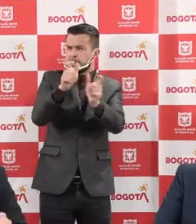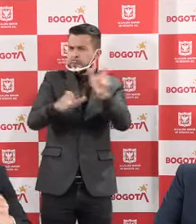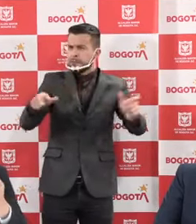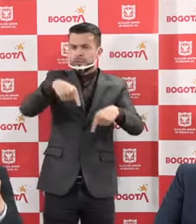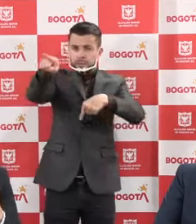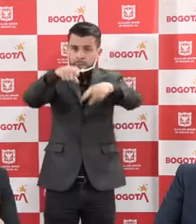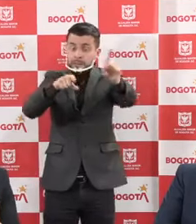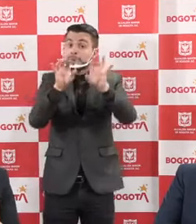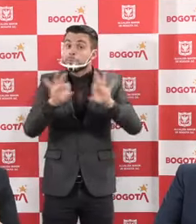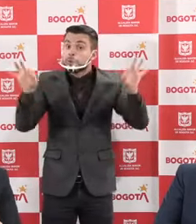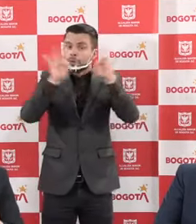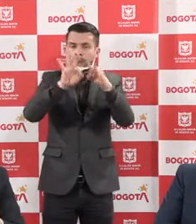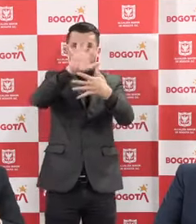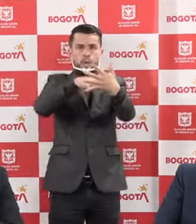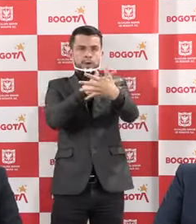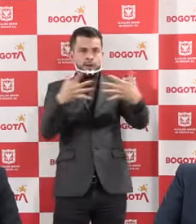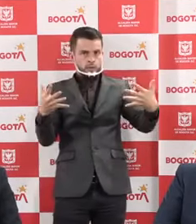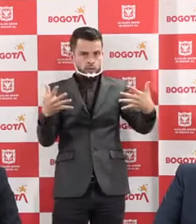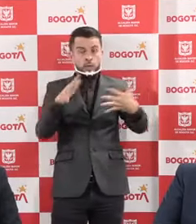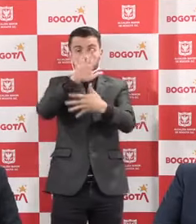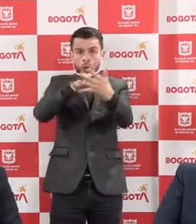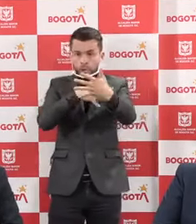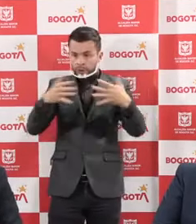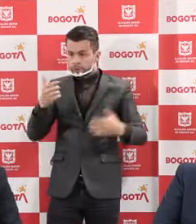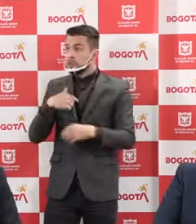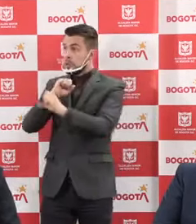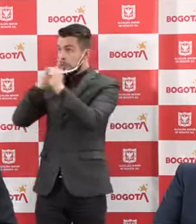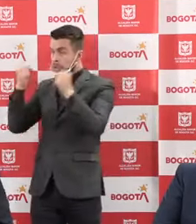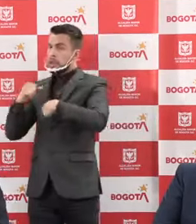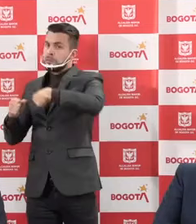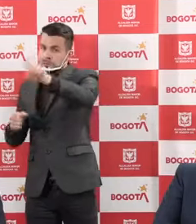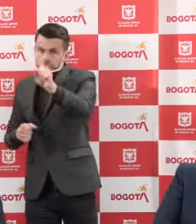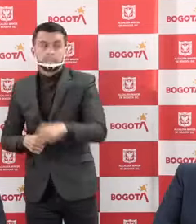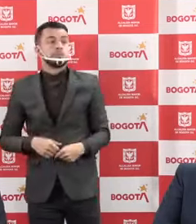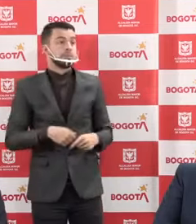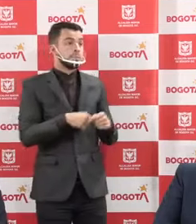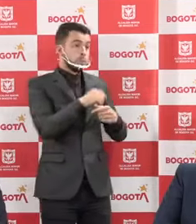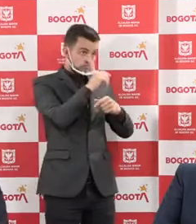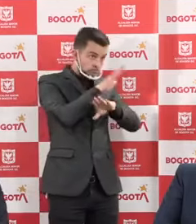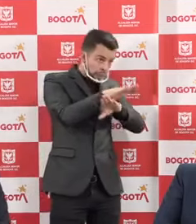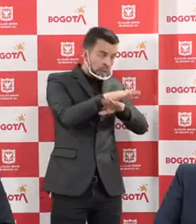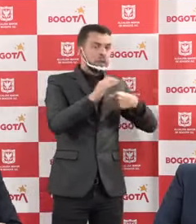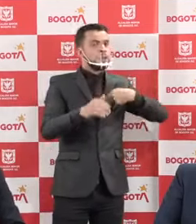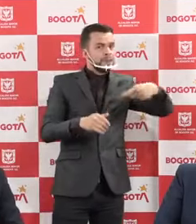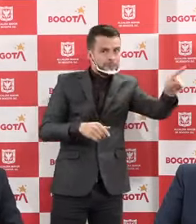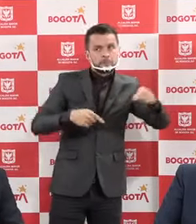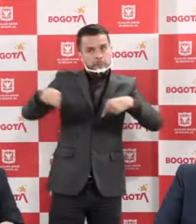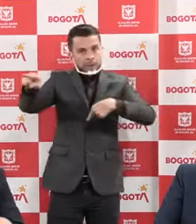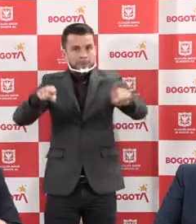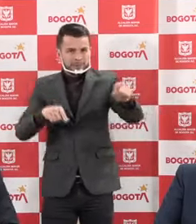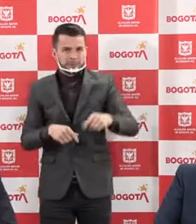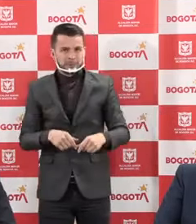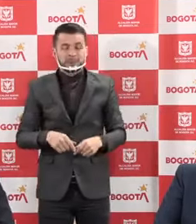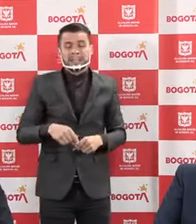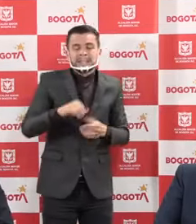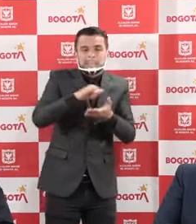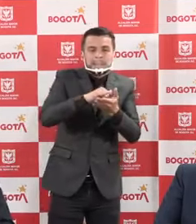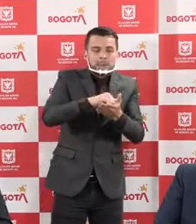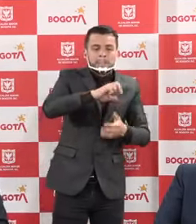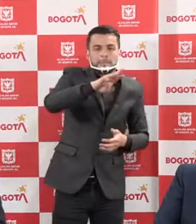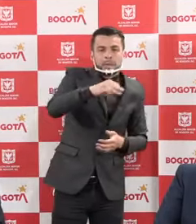tiempo coincidirán en este marco los días miércoles y jueves coincidirán la manufactura la construcción